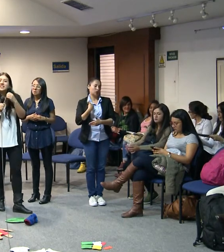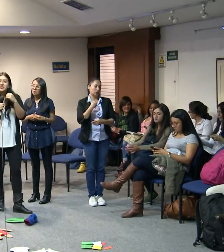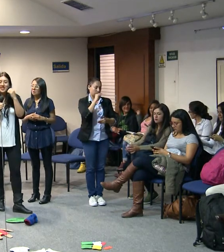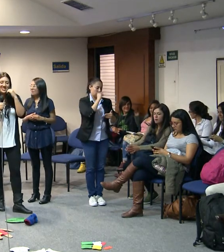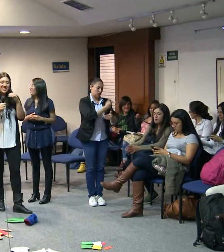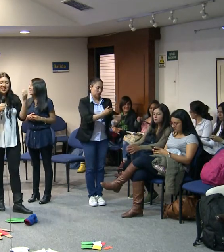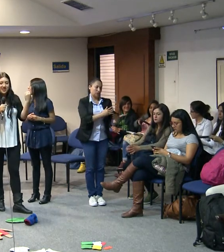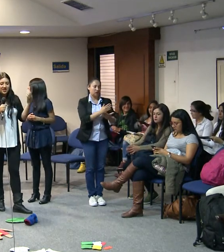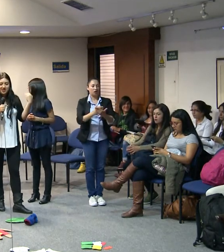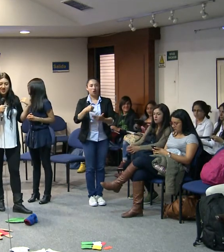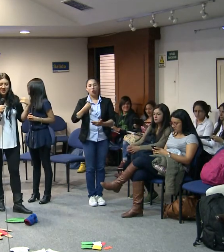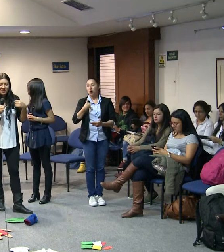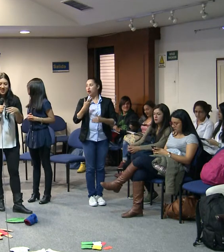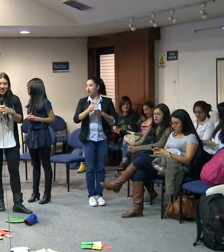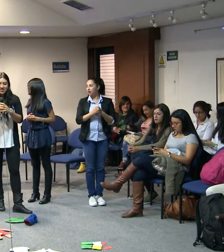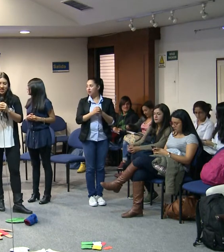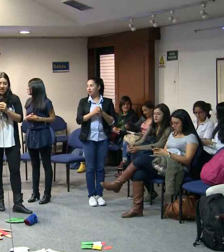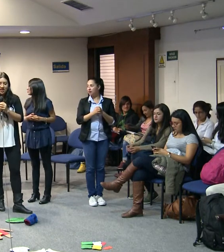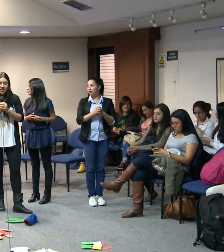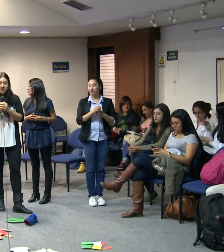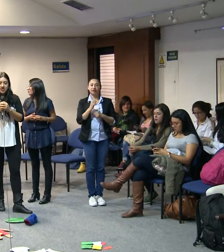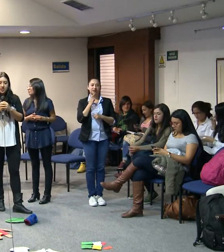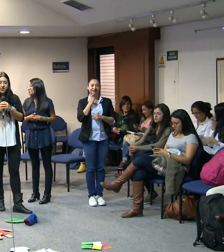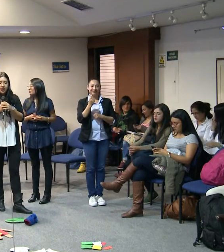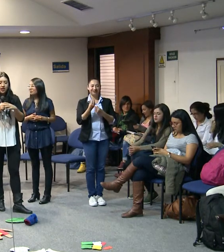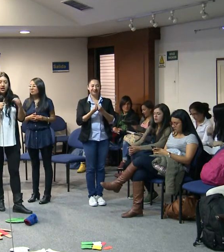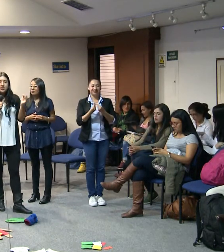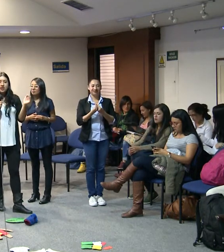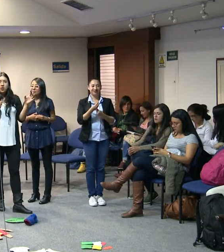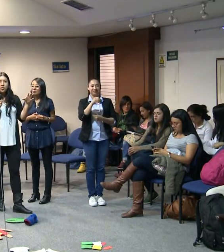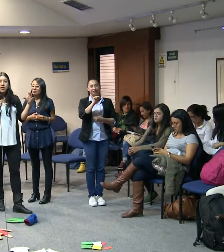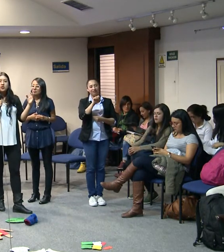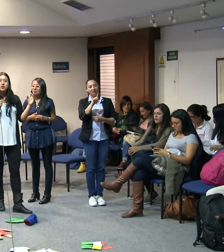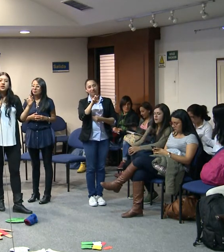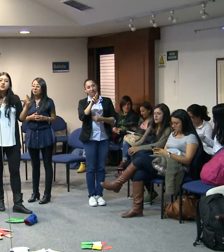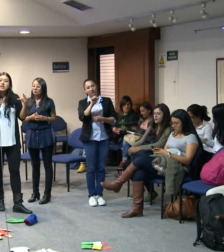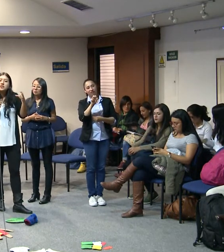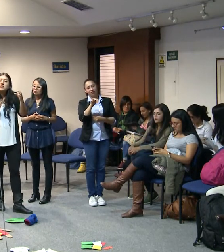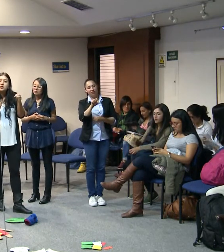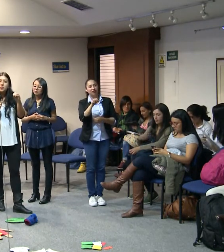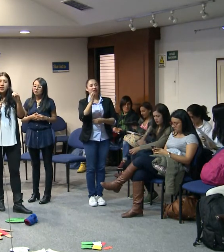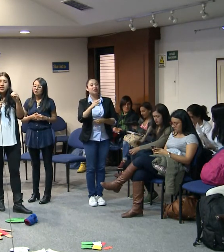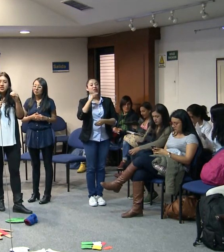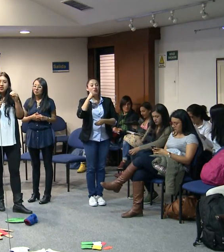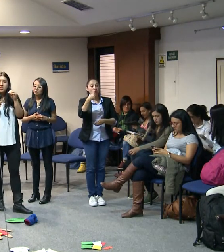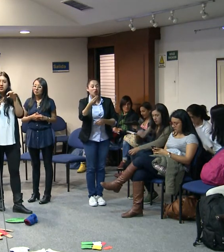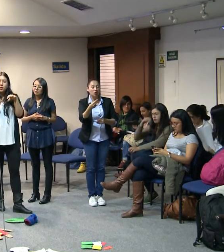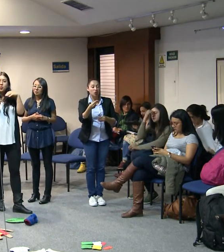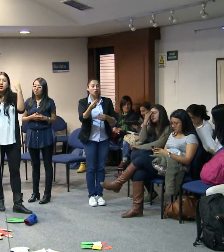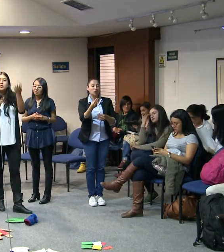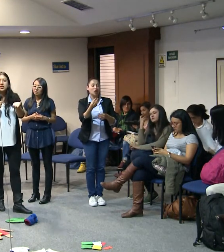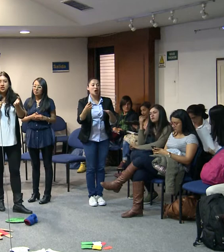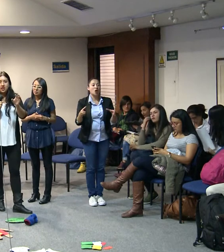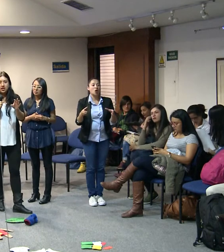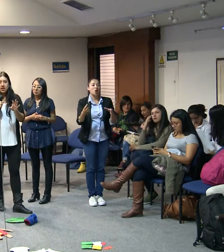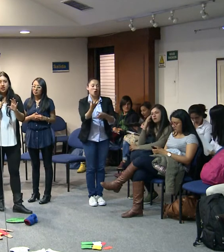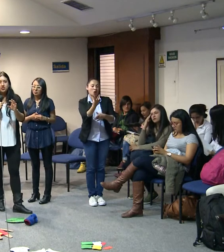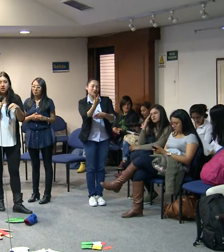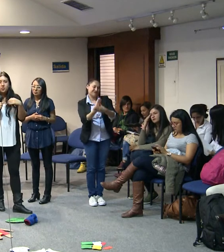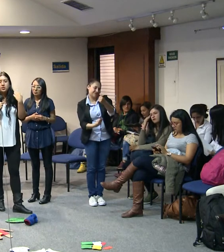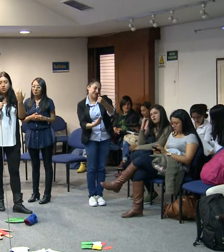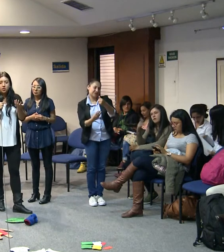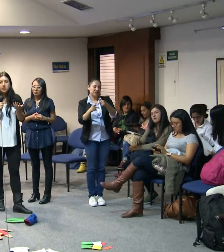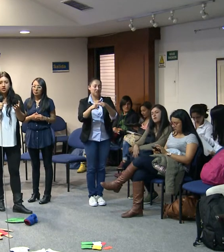y sí, retomando lo que dice Adriana, siempre como que los cuentos que hacíamos grupales se aterrizaban un poquito más a la